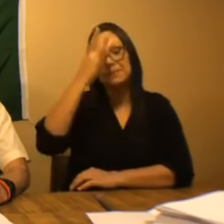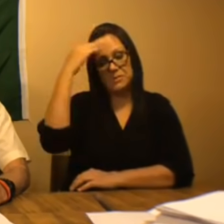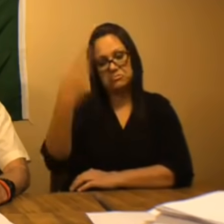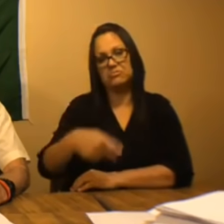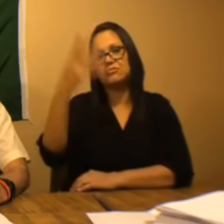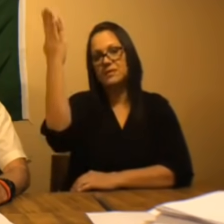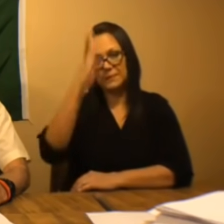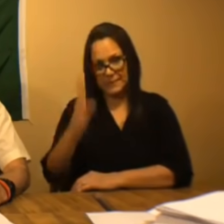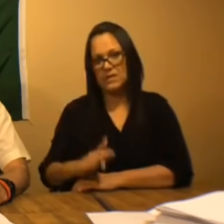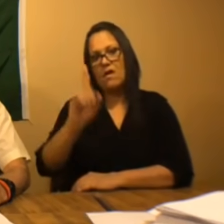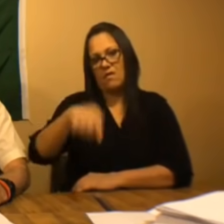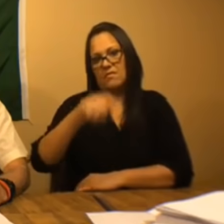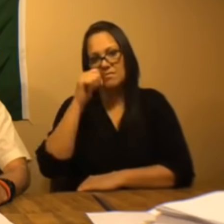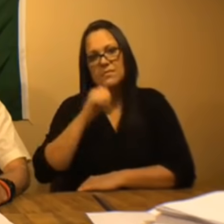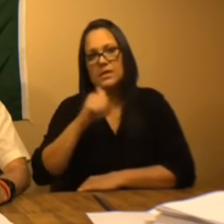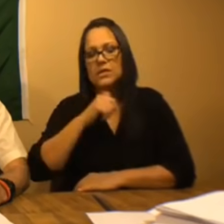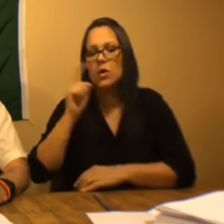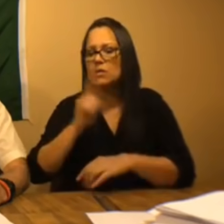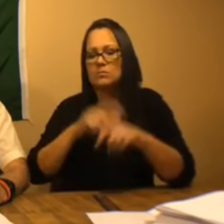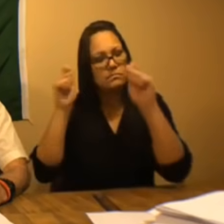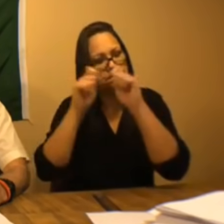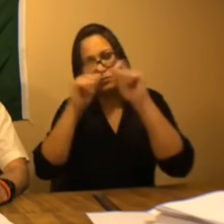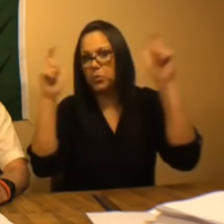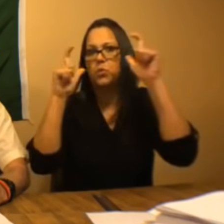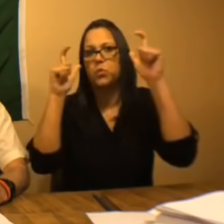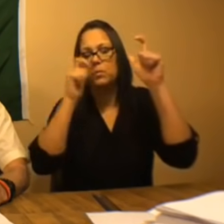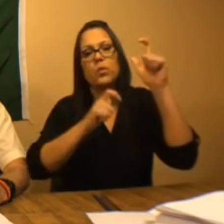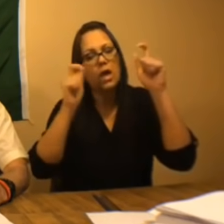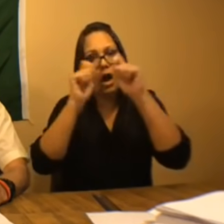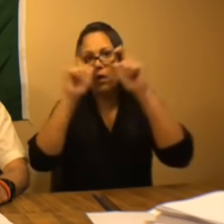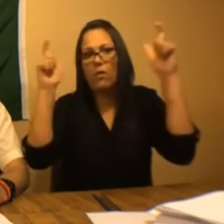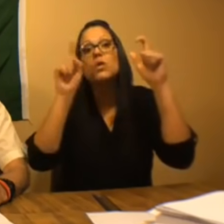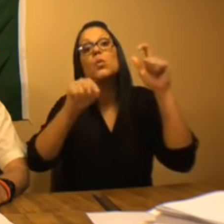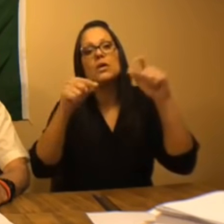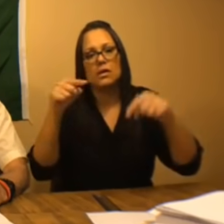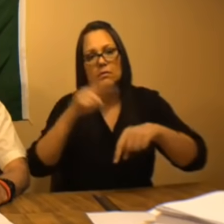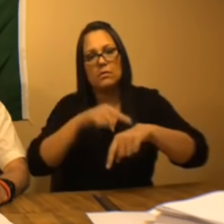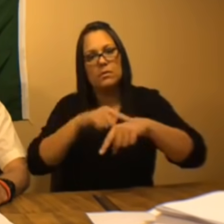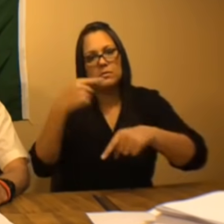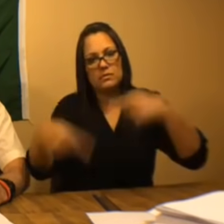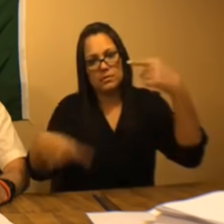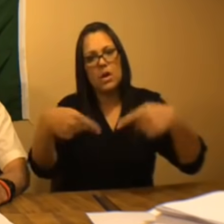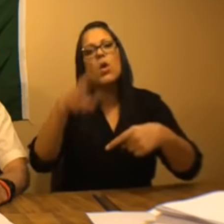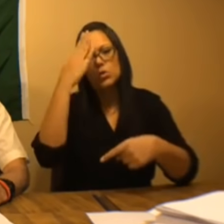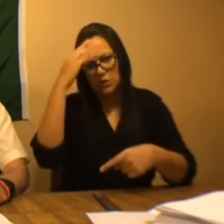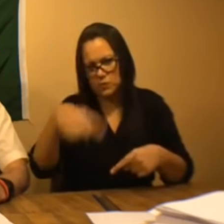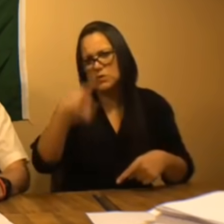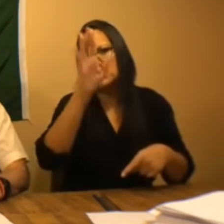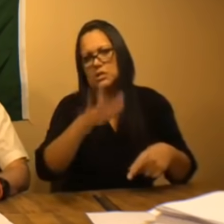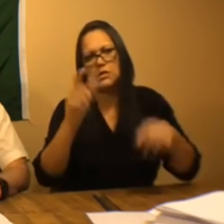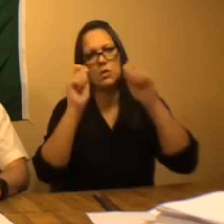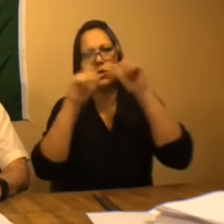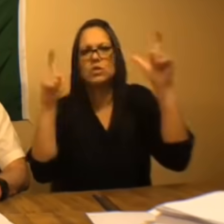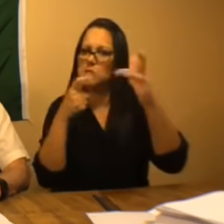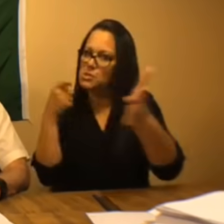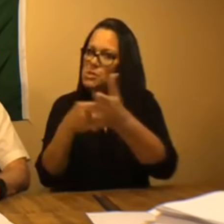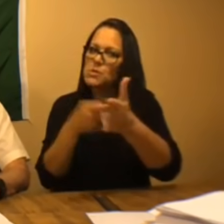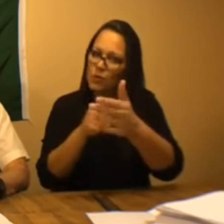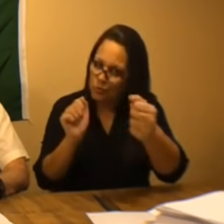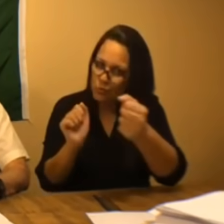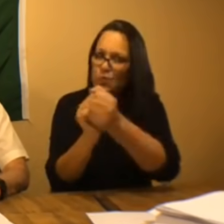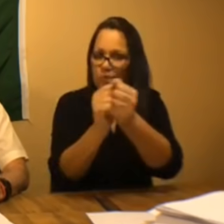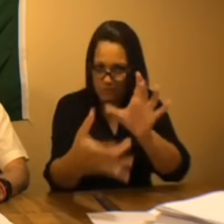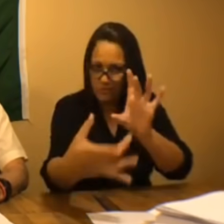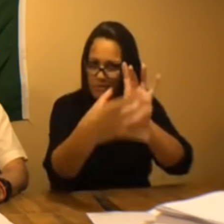população. Chegou o momento das mulheres acordarem para a política. Eu sei que vocês acordaram. Estamos lutando por isso. E conto com vocês.